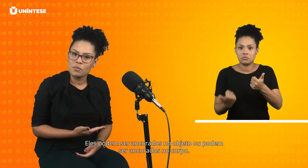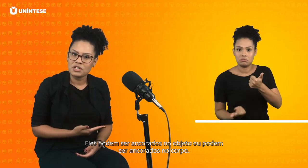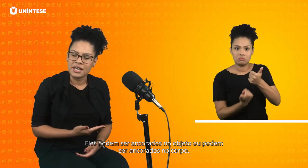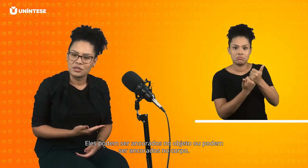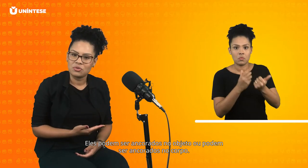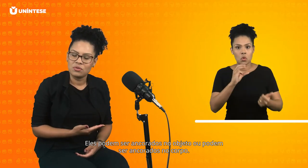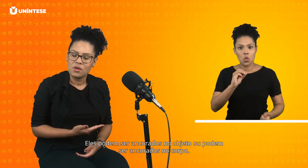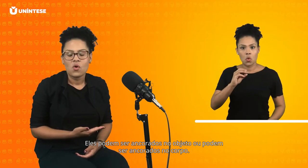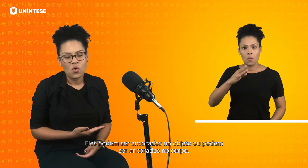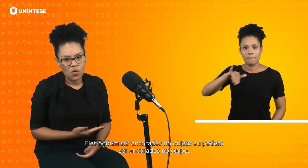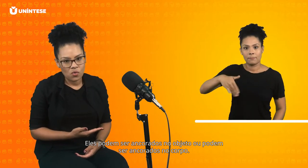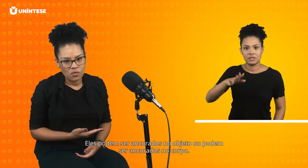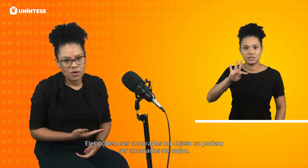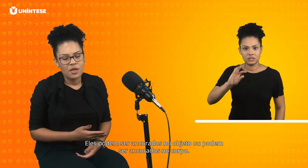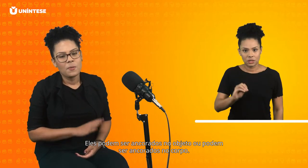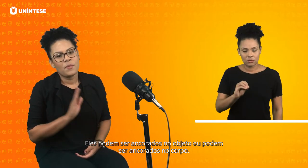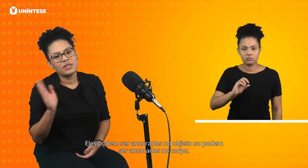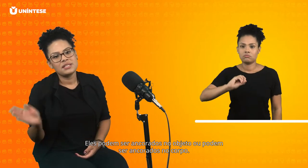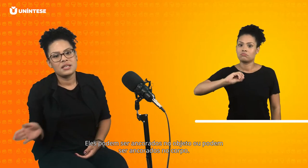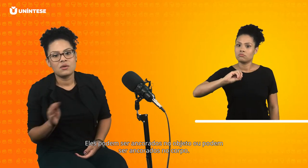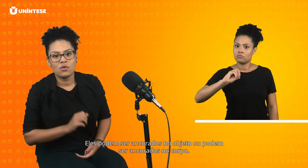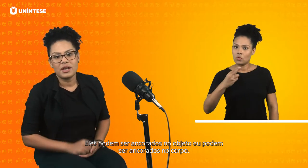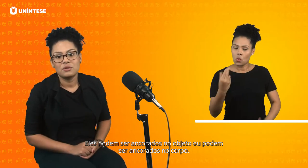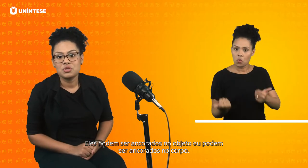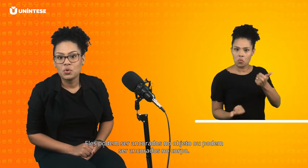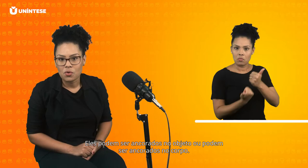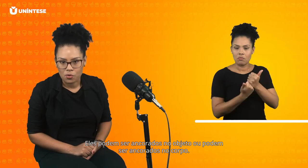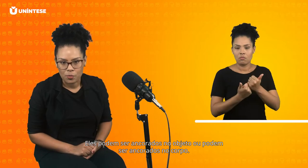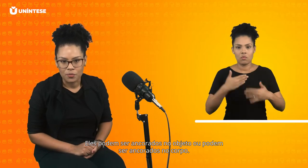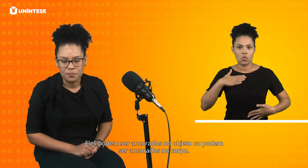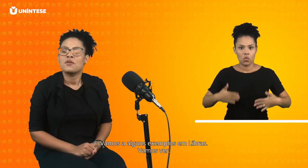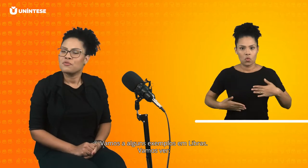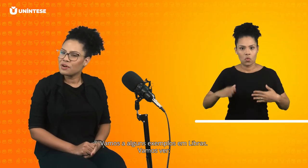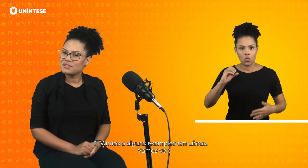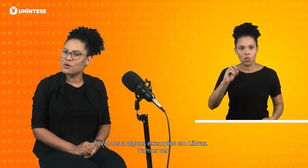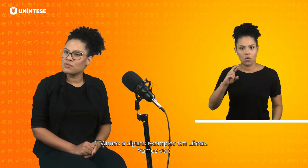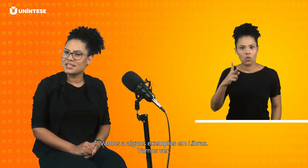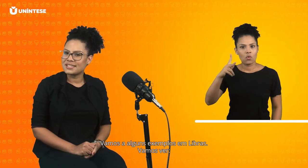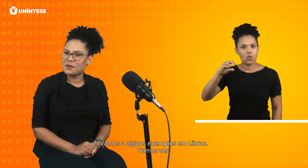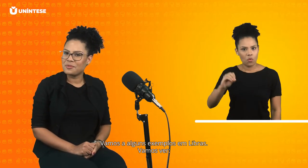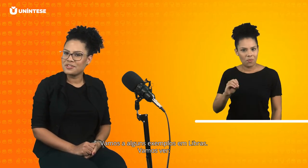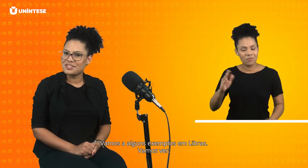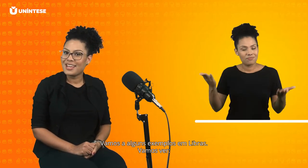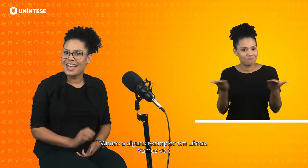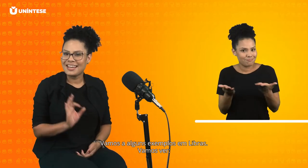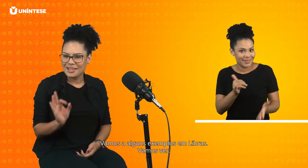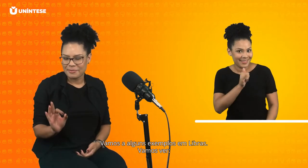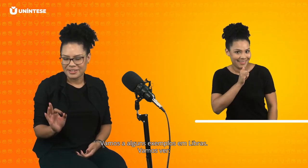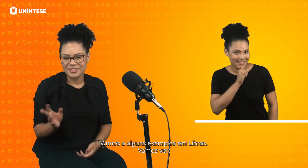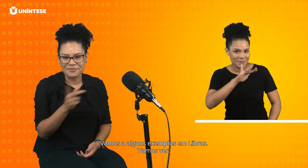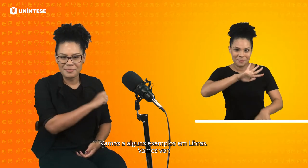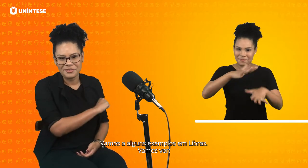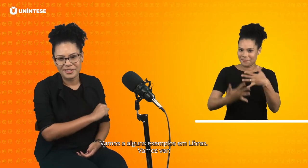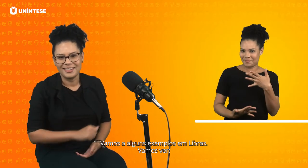objeto ou podem ser ancorados no corpo. Vamos a alguns exemplos em Libras. Vamos ver.